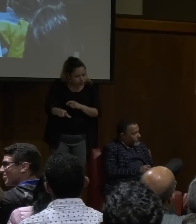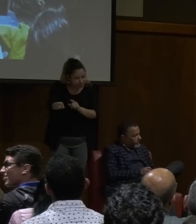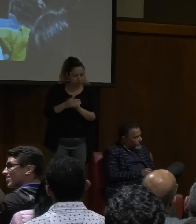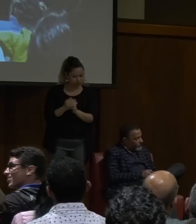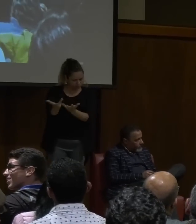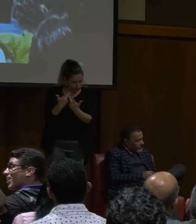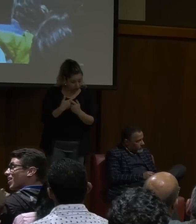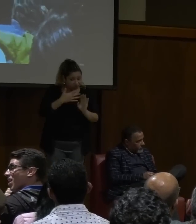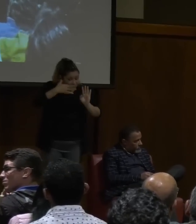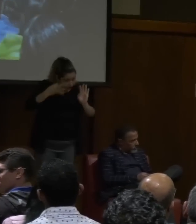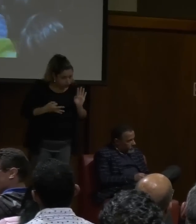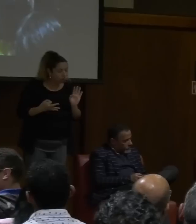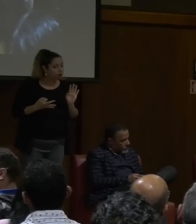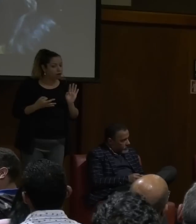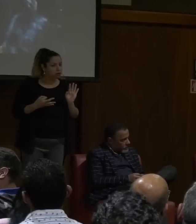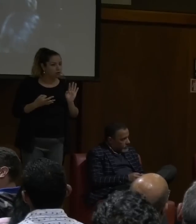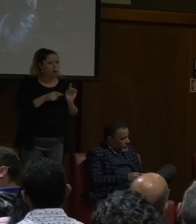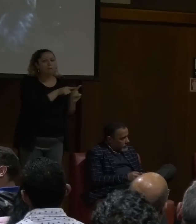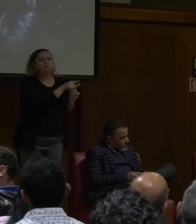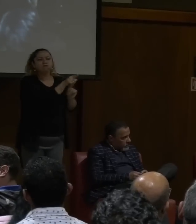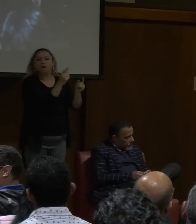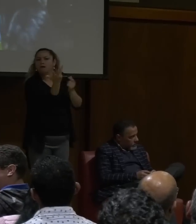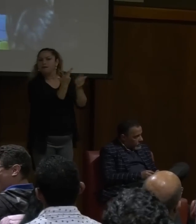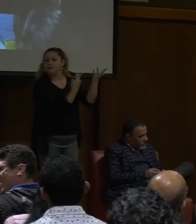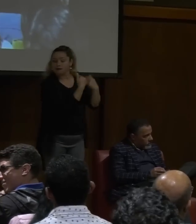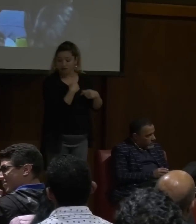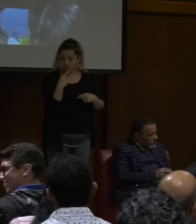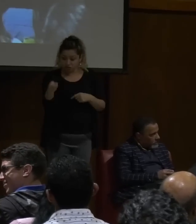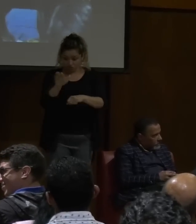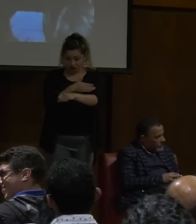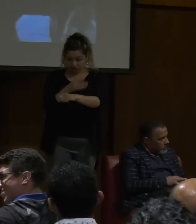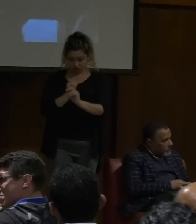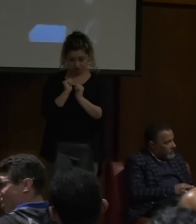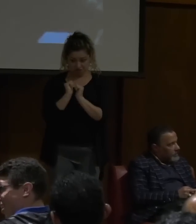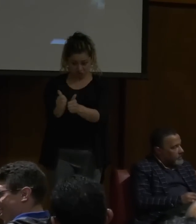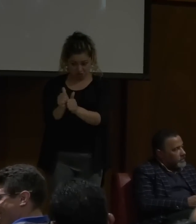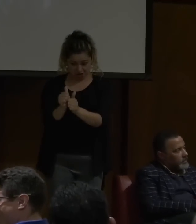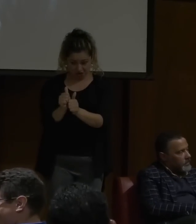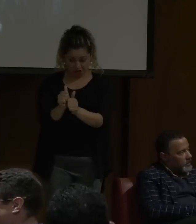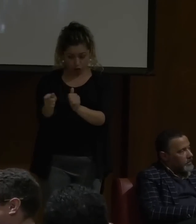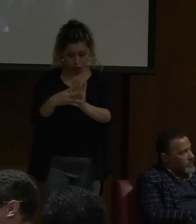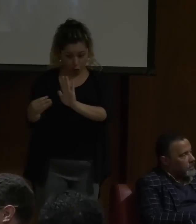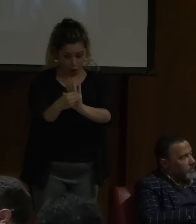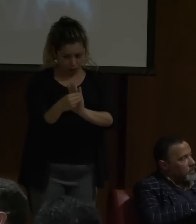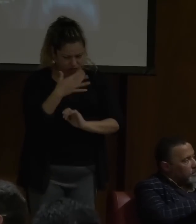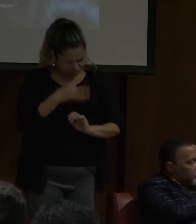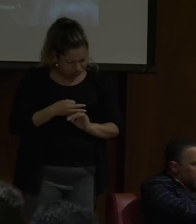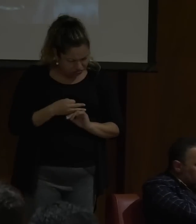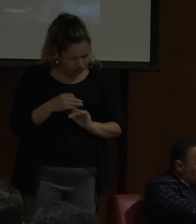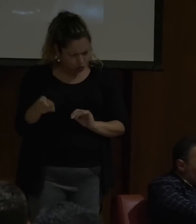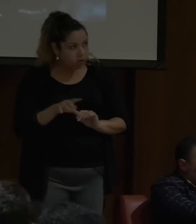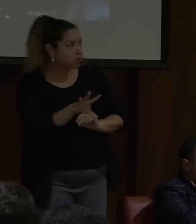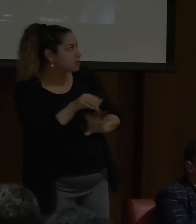¿Qué tan cierto es eso de que dicen que las canciones suyas no son suyas? De que son de fulanito,